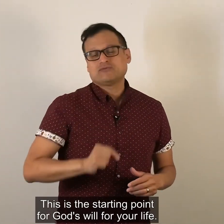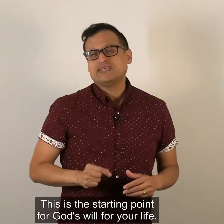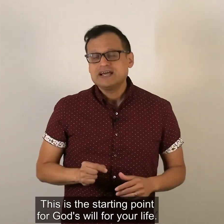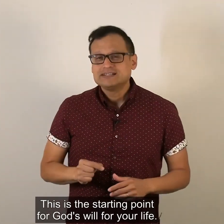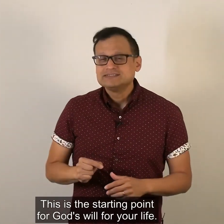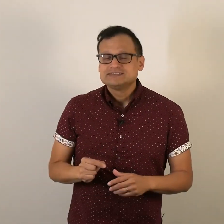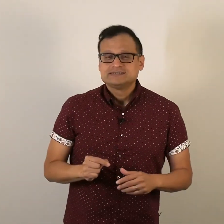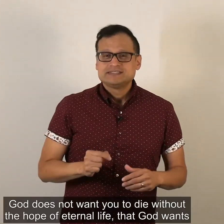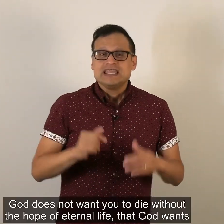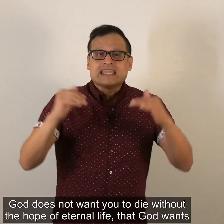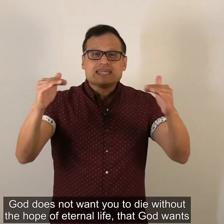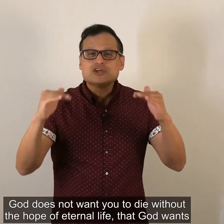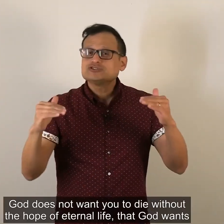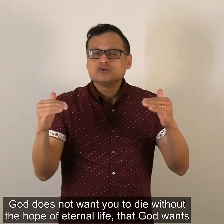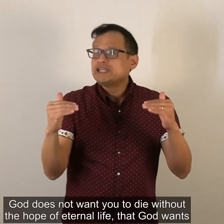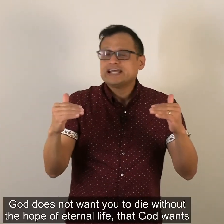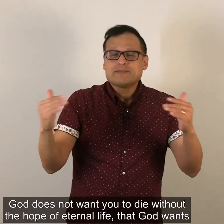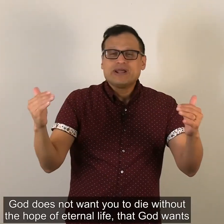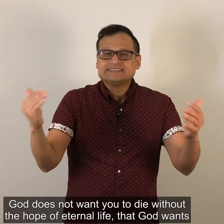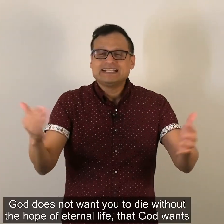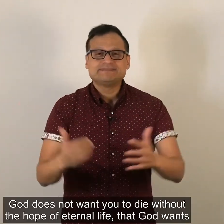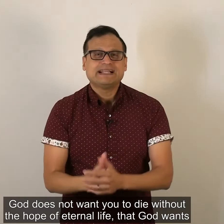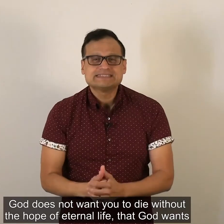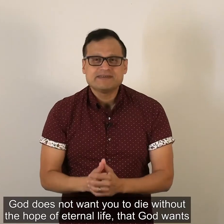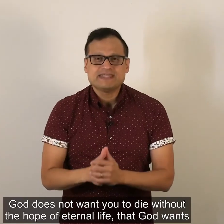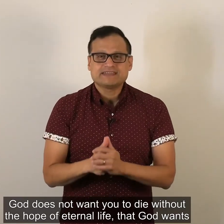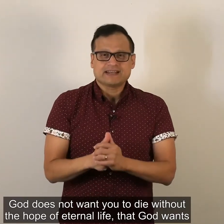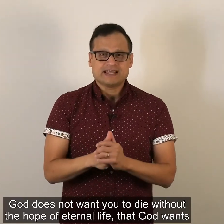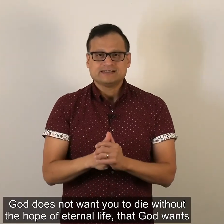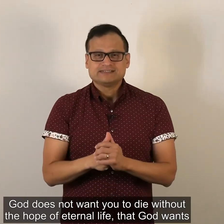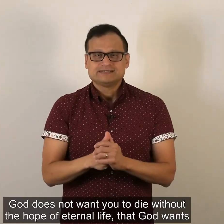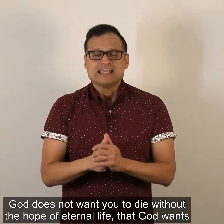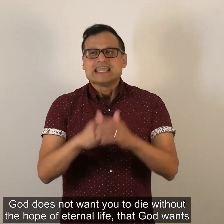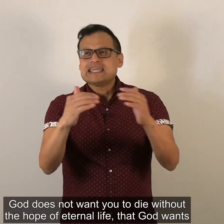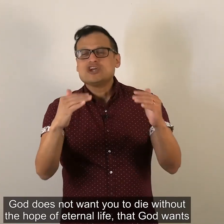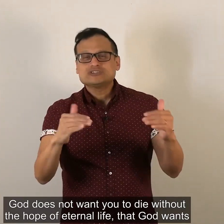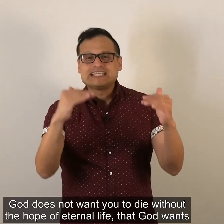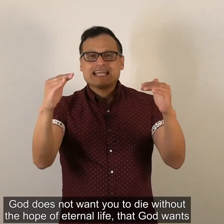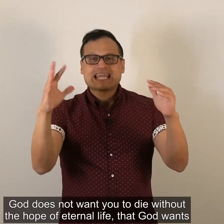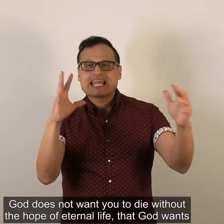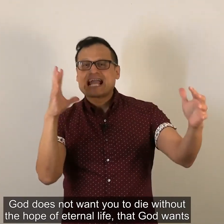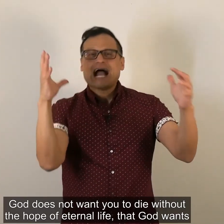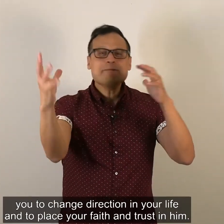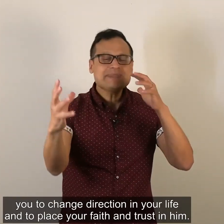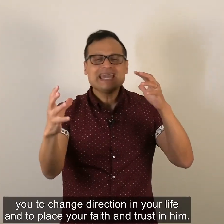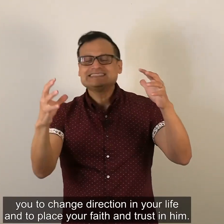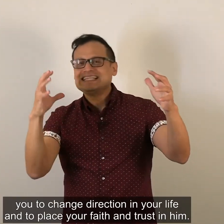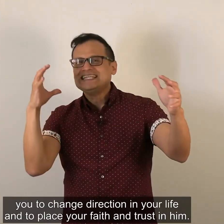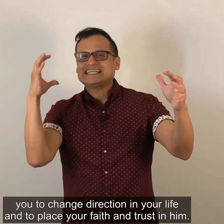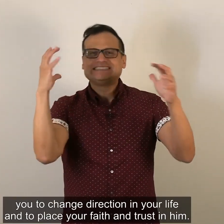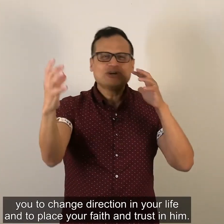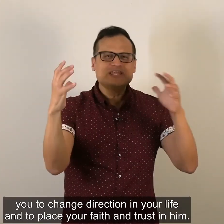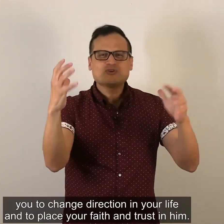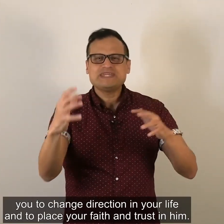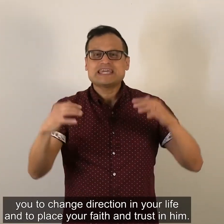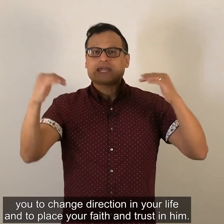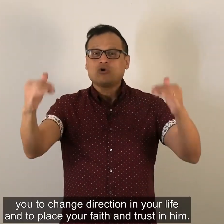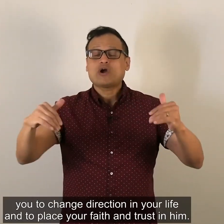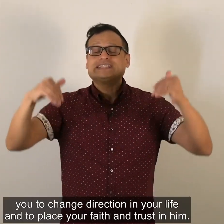vida. Que Dios no quiere que mueras sin la esperanza de vida eterna. Que Dios quiere que cambies de dirección en tu vida y que coloques tu